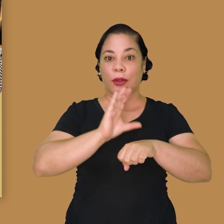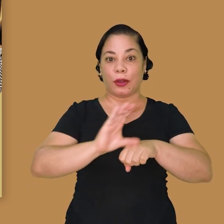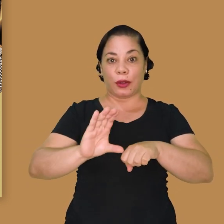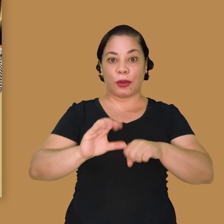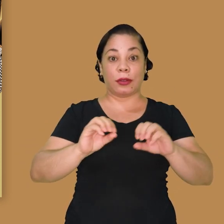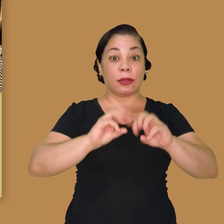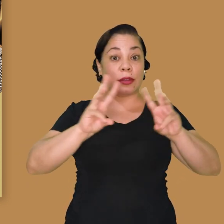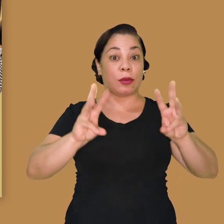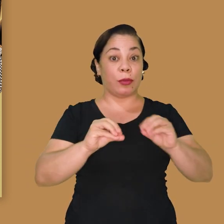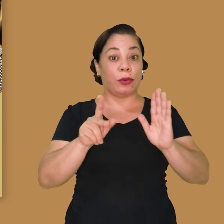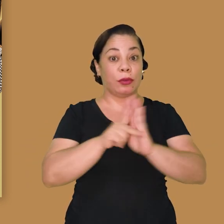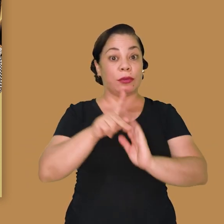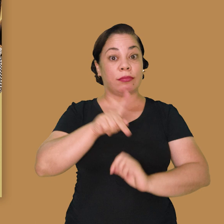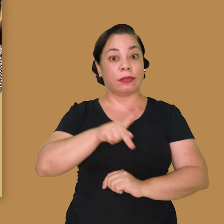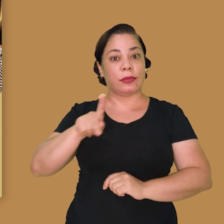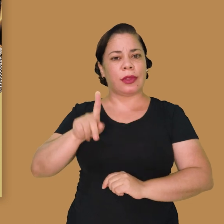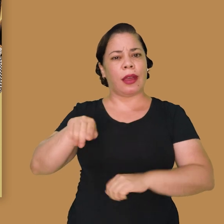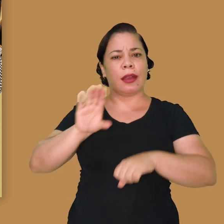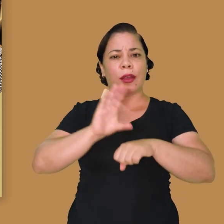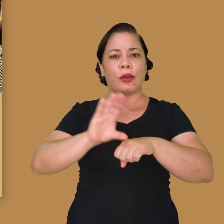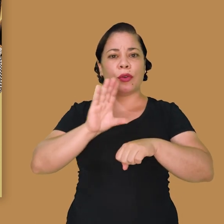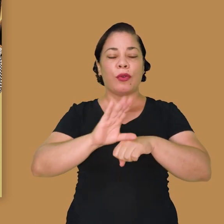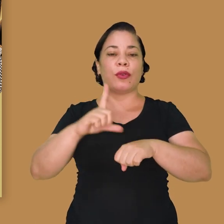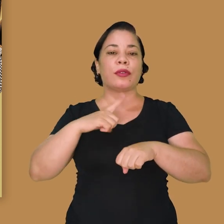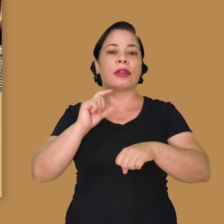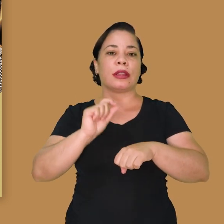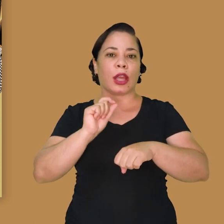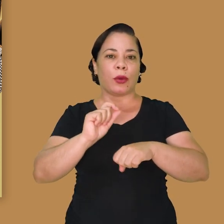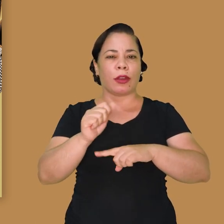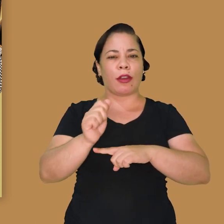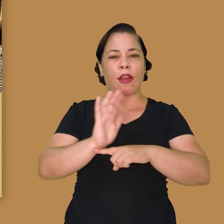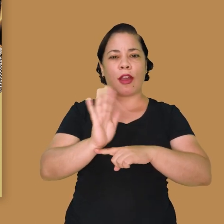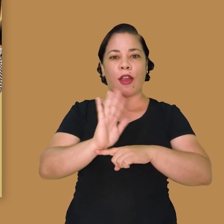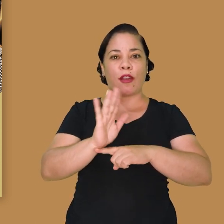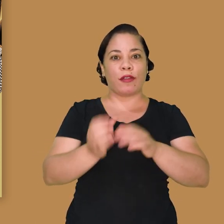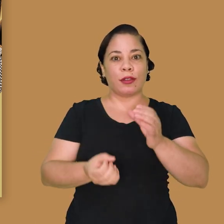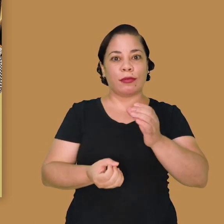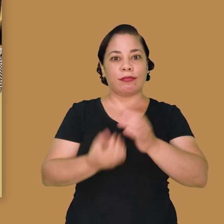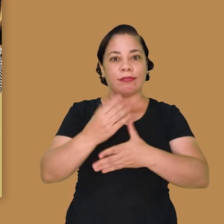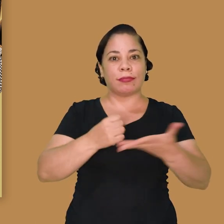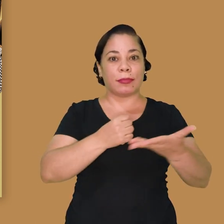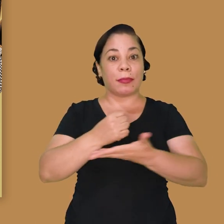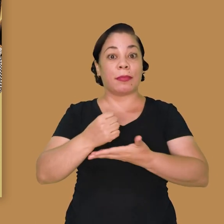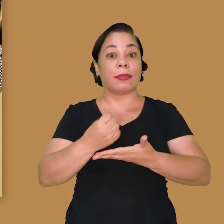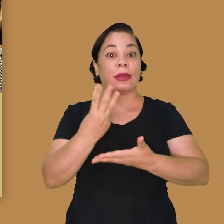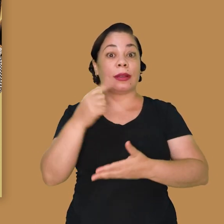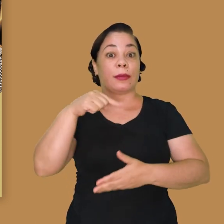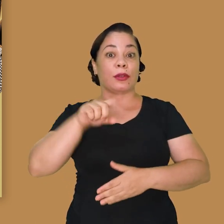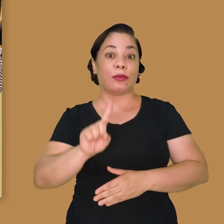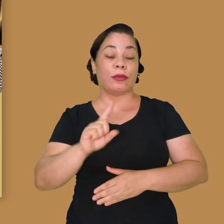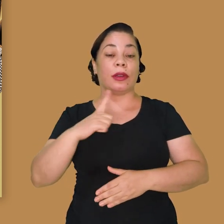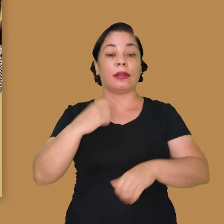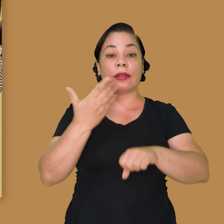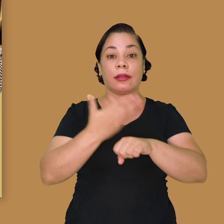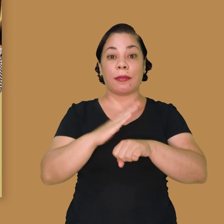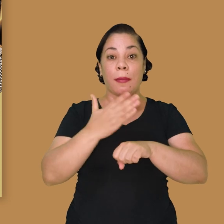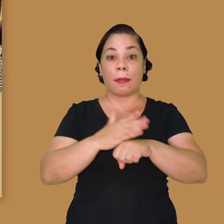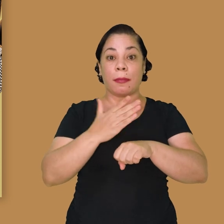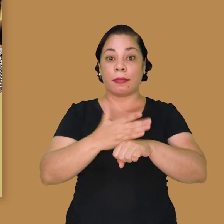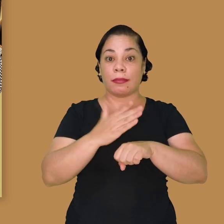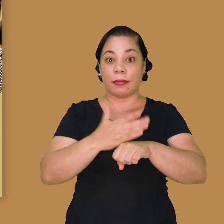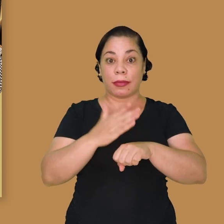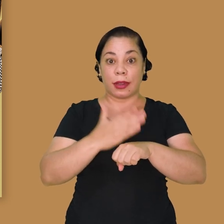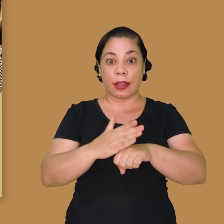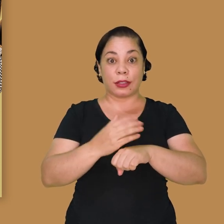os cursos mudam para educadores que é um curso com tutoriais elaborados na versão 3.1 e com sala de prática